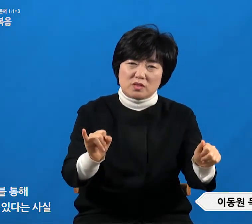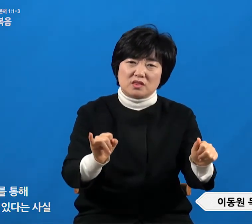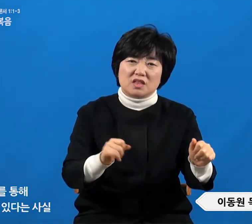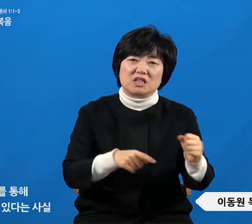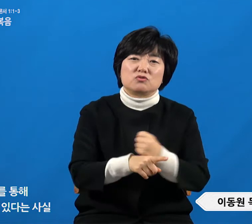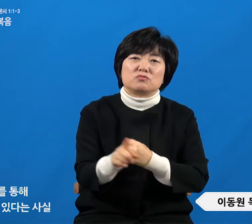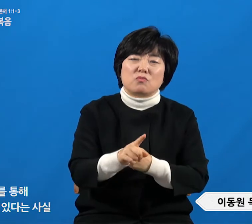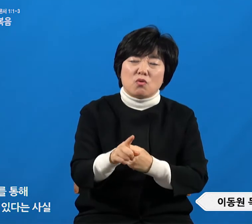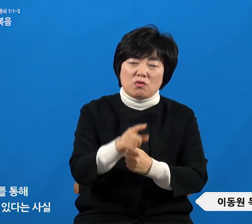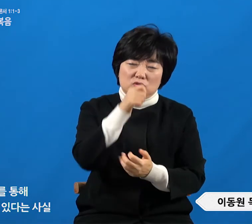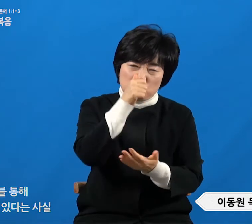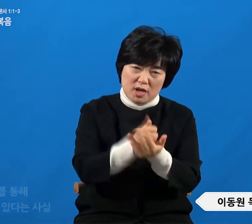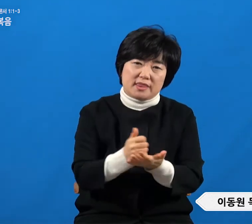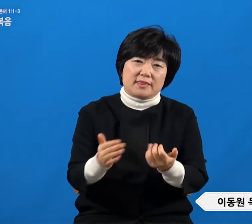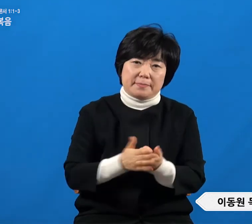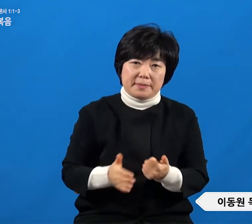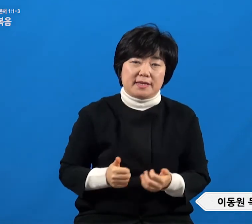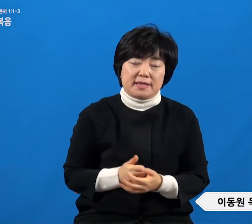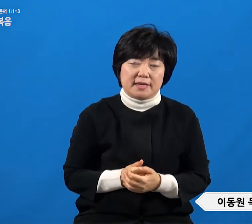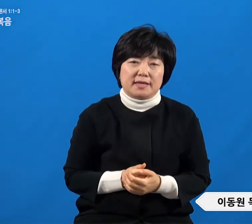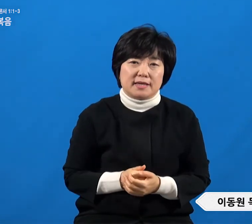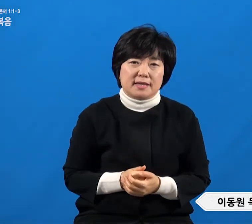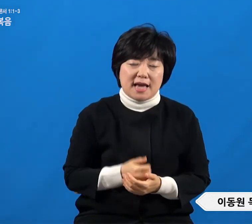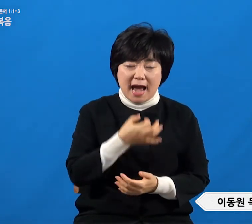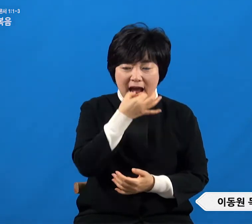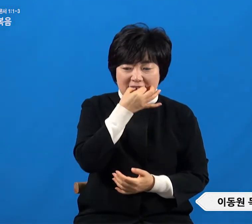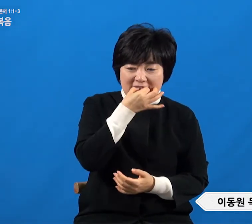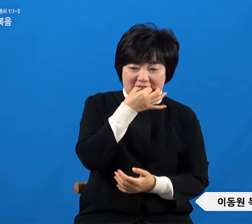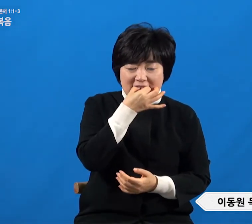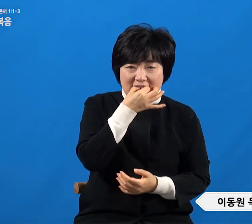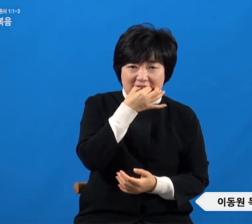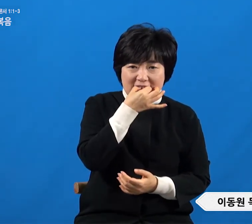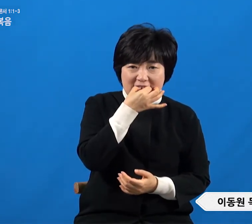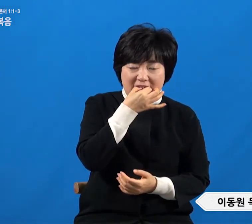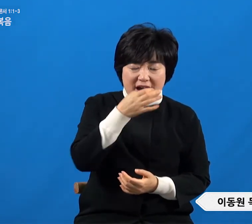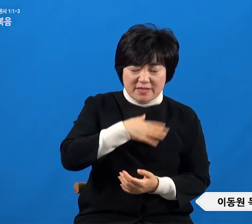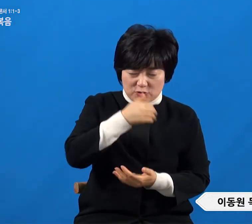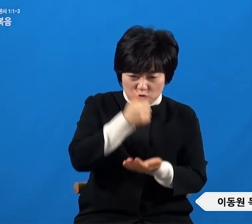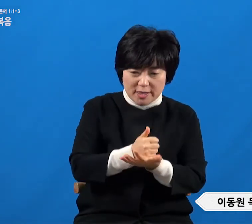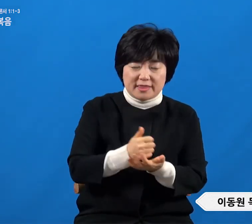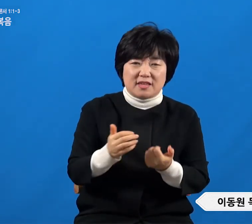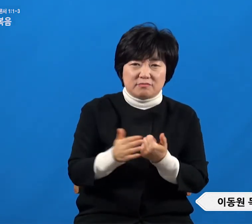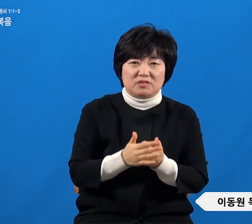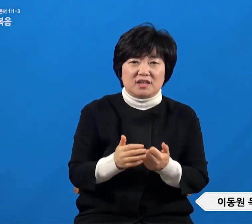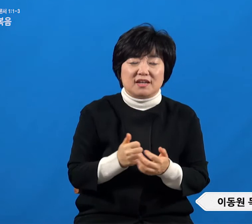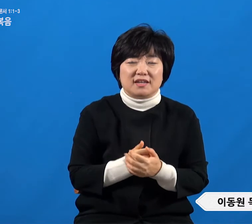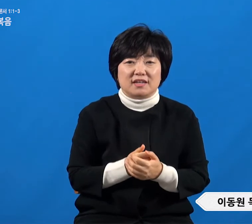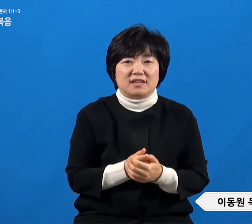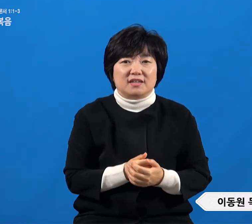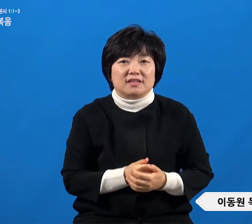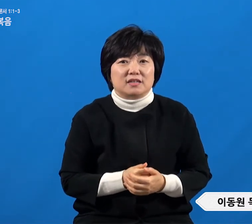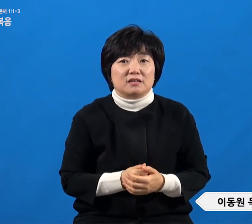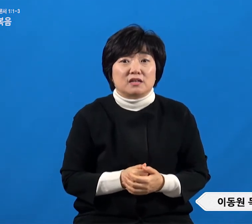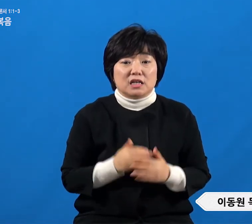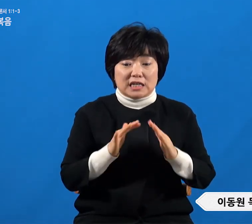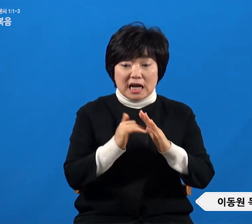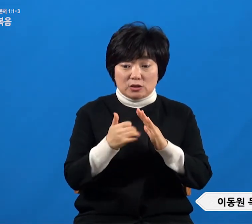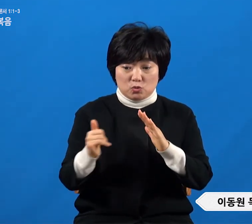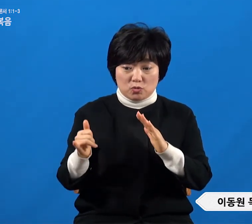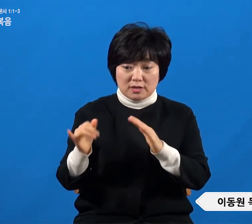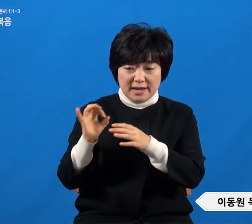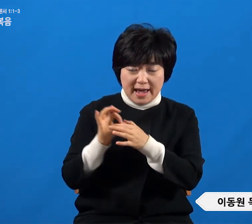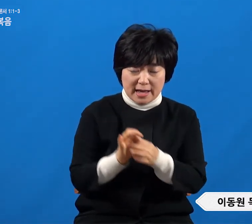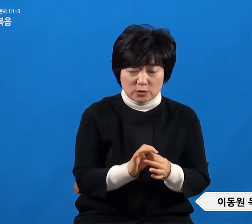죄가 있습니다. 인간의 죄, 이기심, 우리의 허물. 따라서 우리를 가족으로